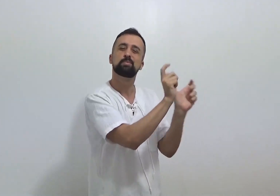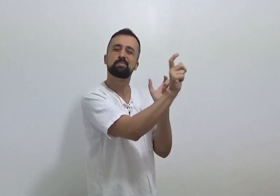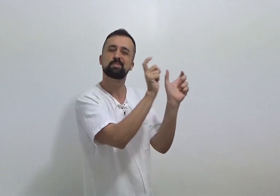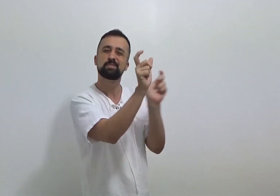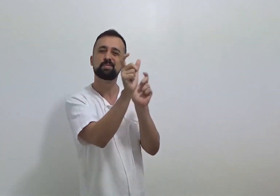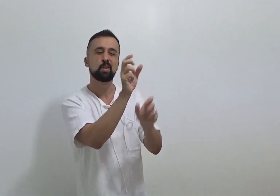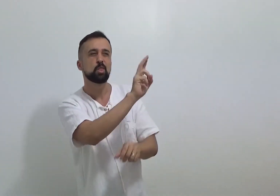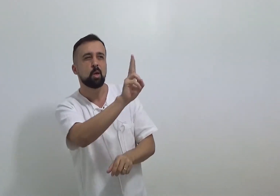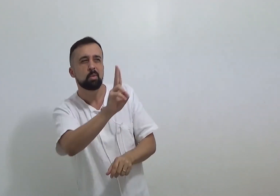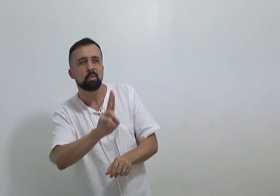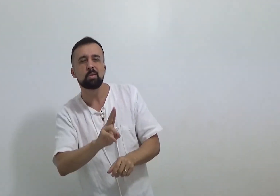animais.